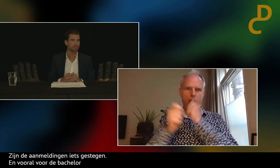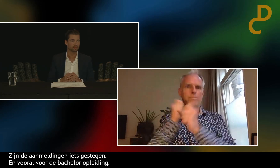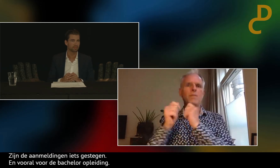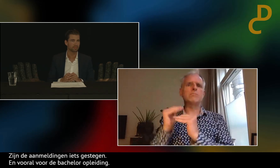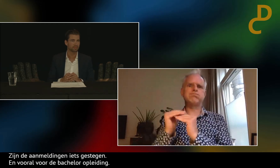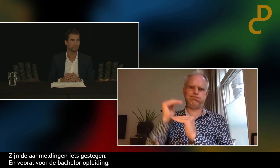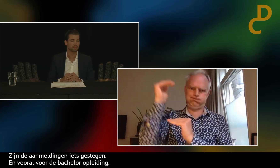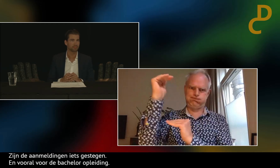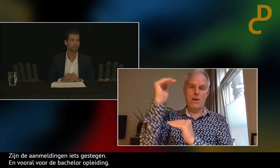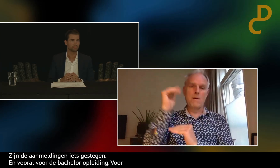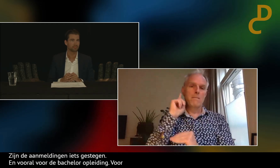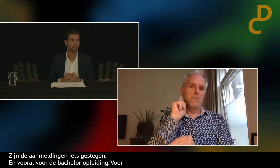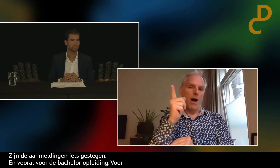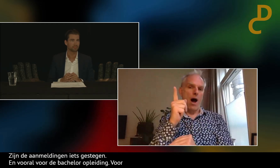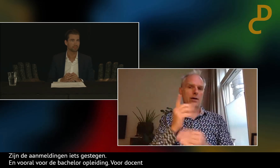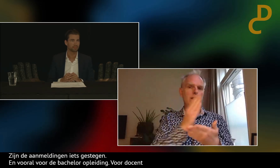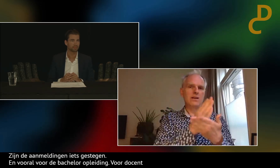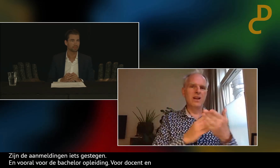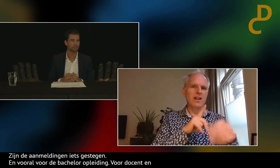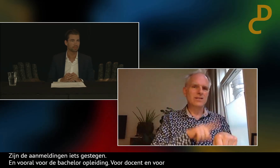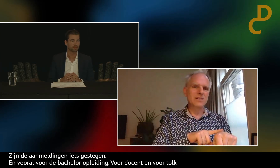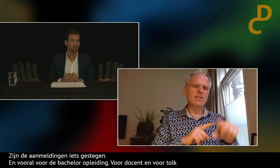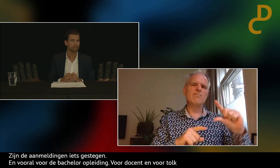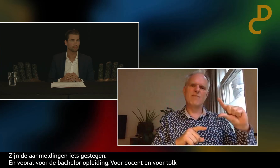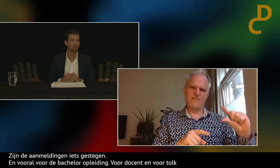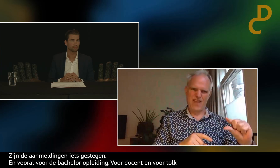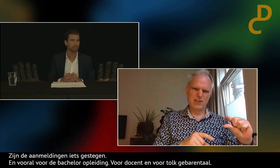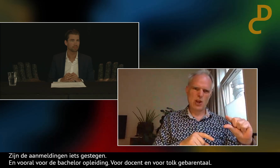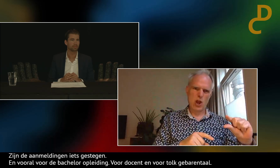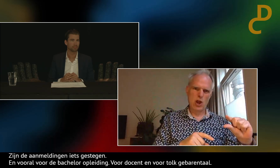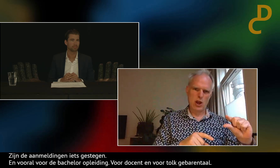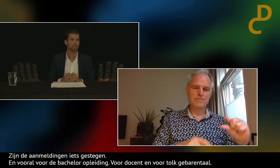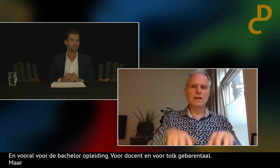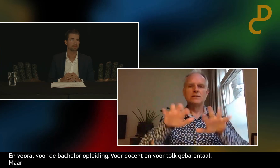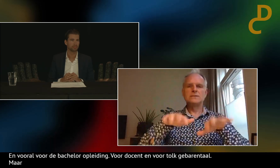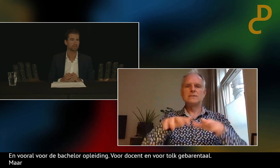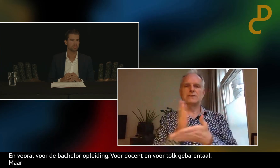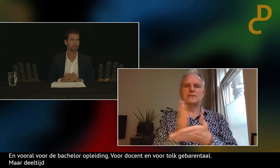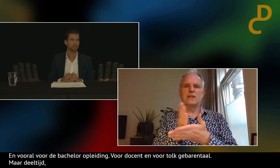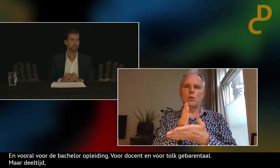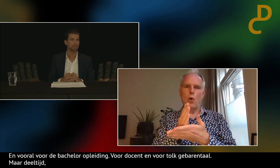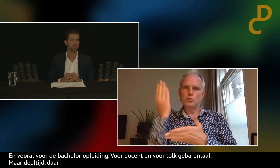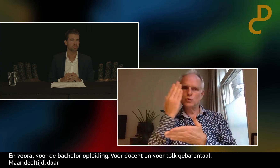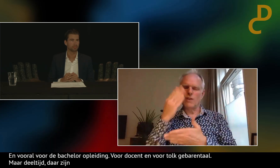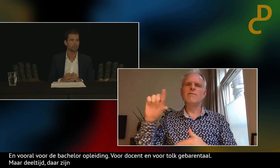Voor docent en voor tolk gebarentaal. Maar deeltijd, daar zijn weinig aanmeldingen voor. En